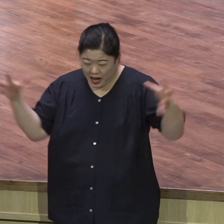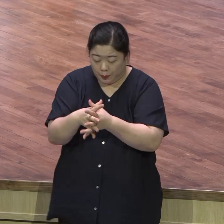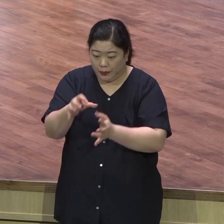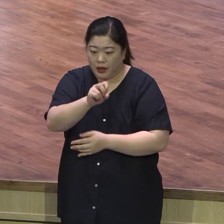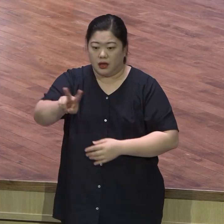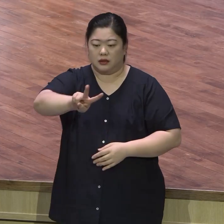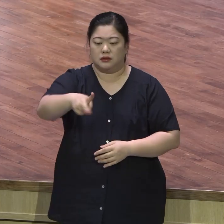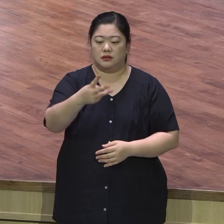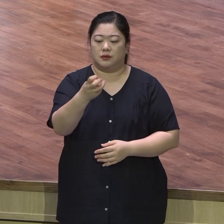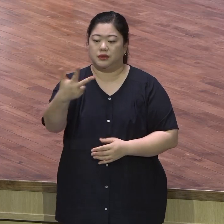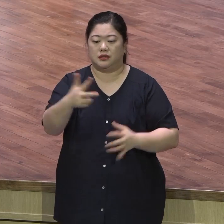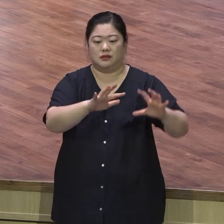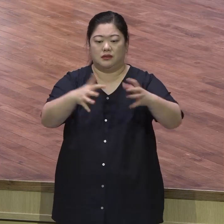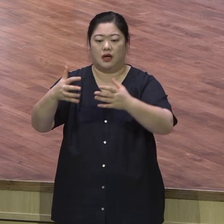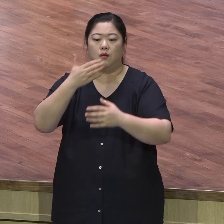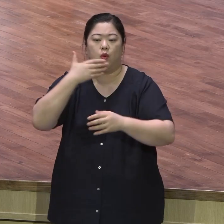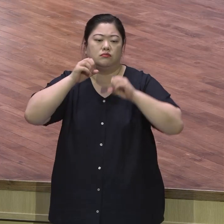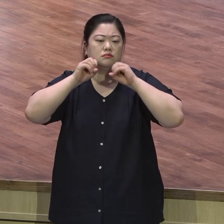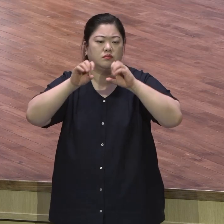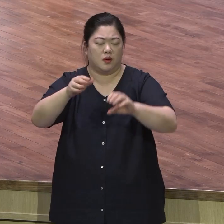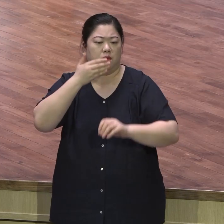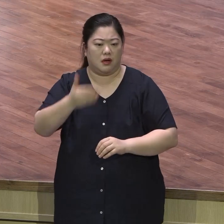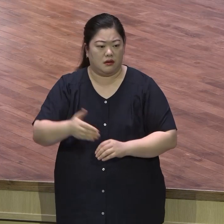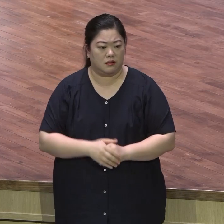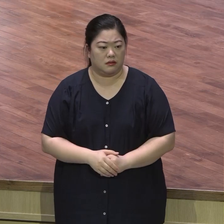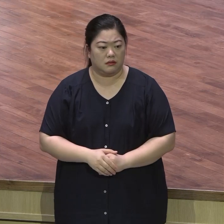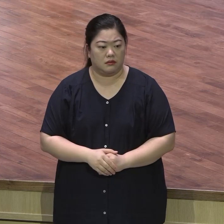있다는 말씀이에요. 누군가의 헌신.